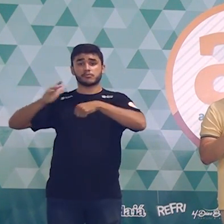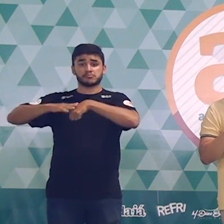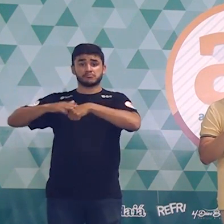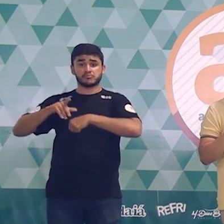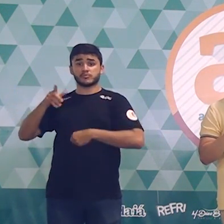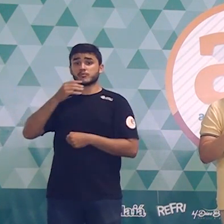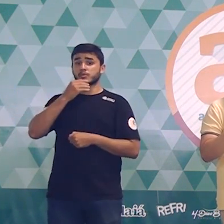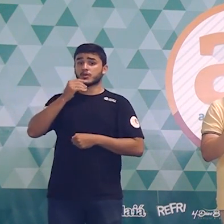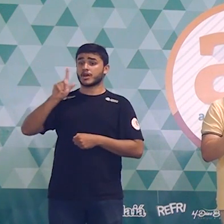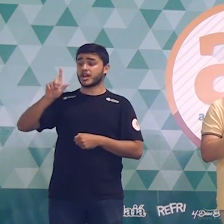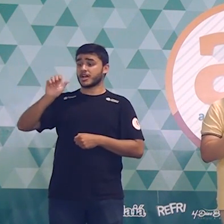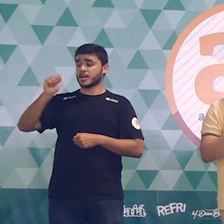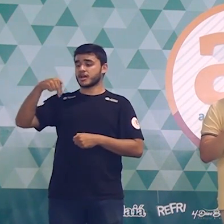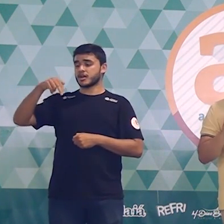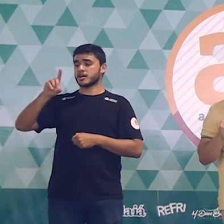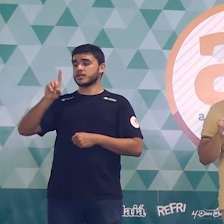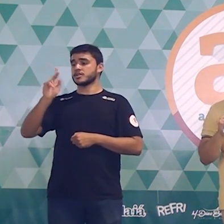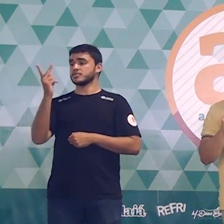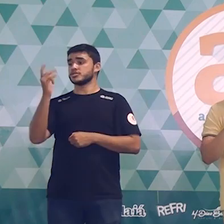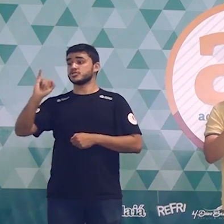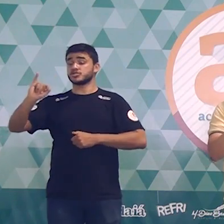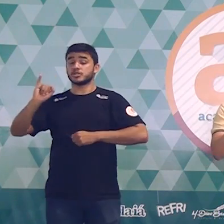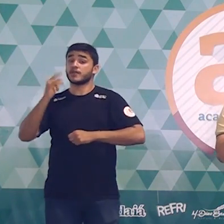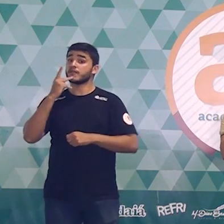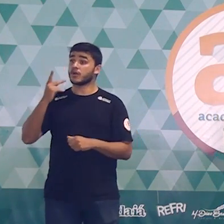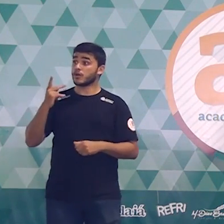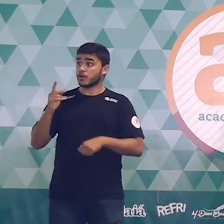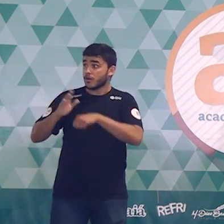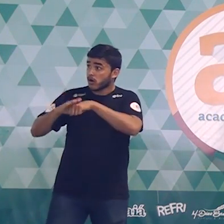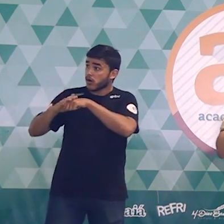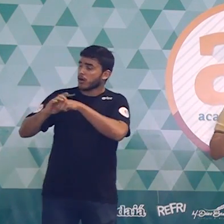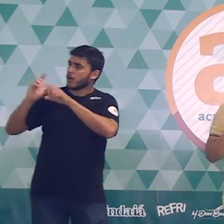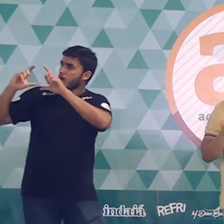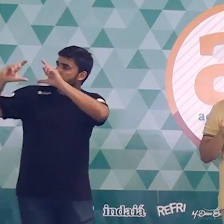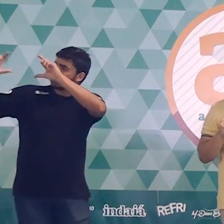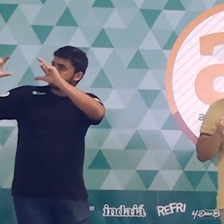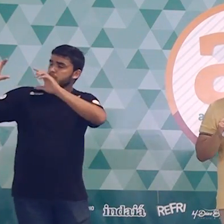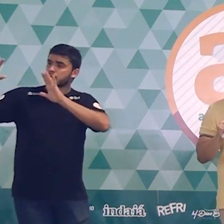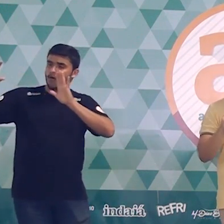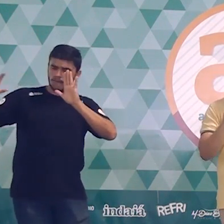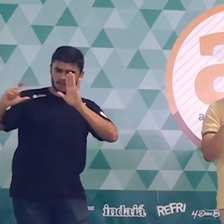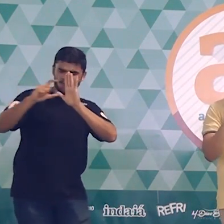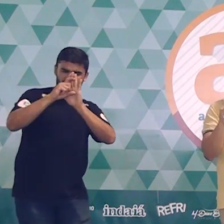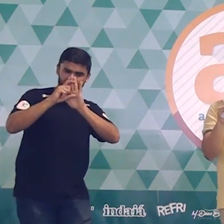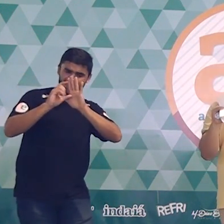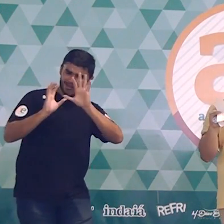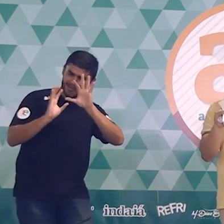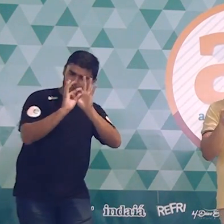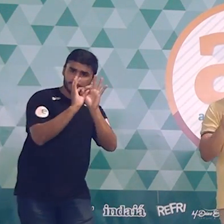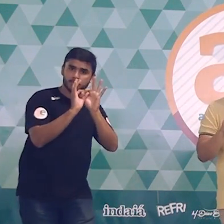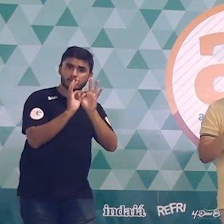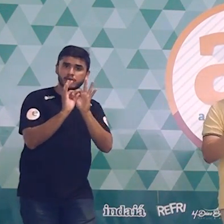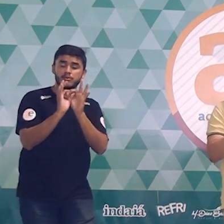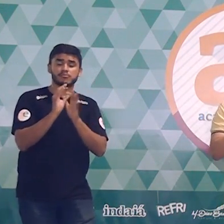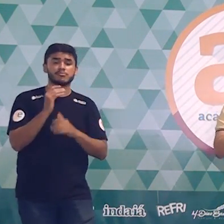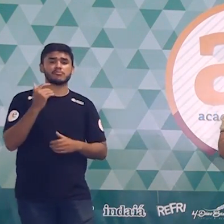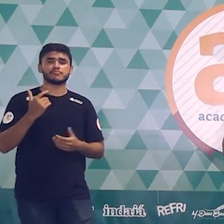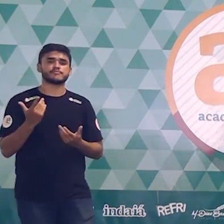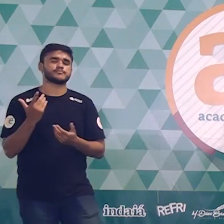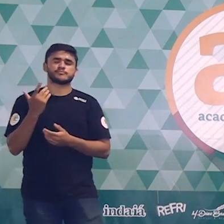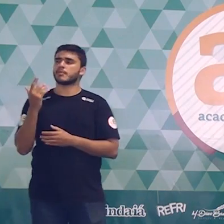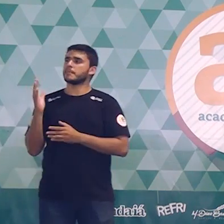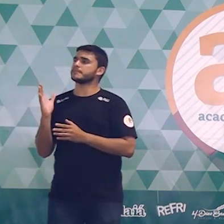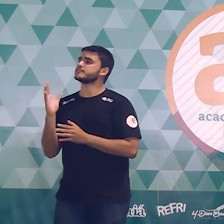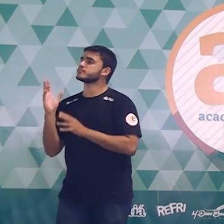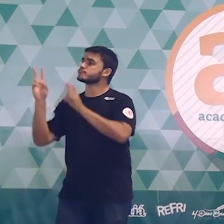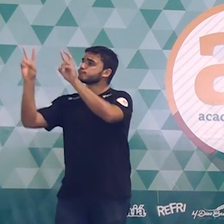do Immanuel Kant é muito utilizado ou é pouco. Ele vai saber se tu usou adequadamente. Eu não posso só jogar o pensamento do Immanuel